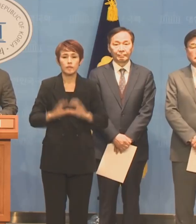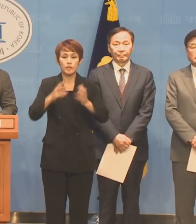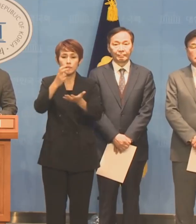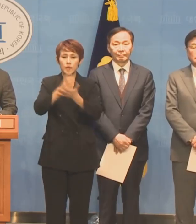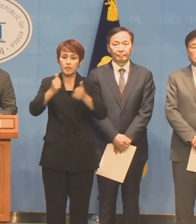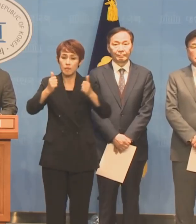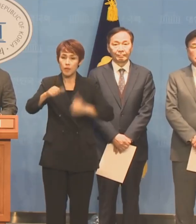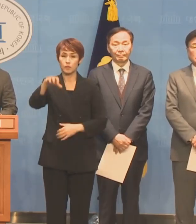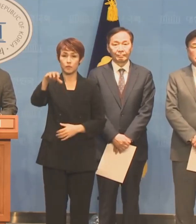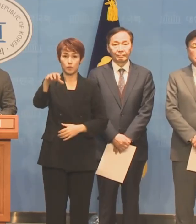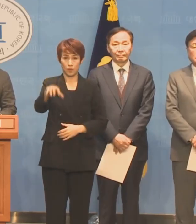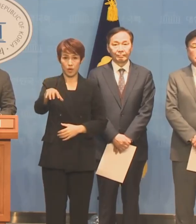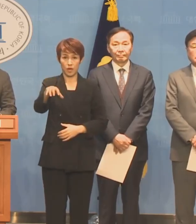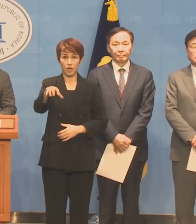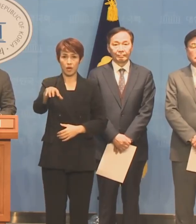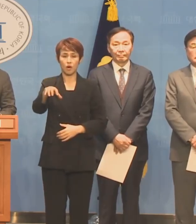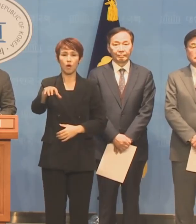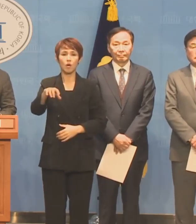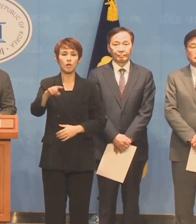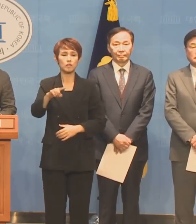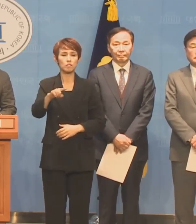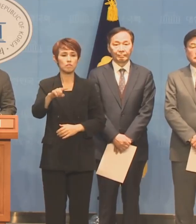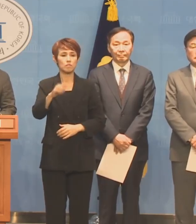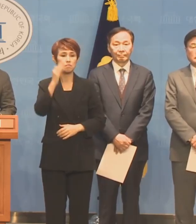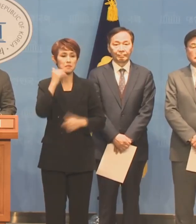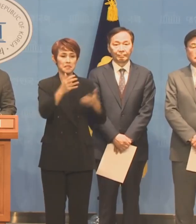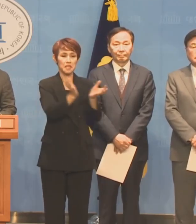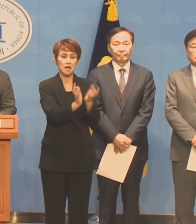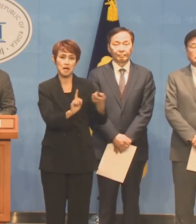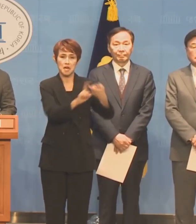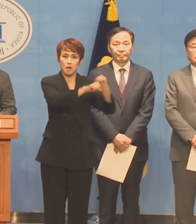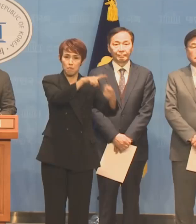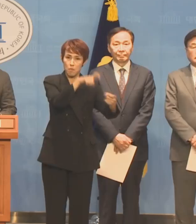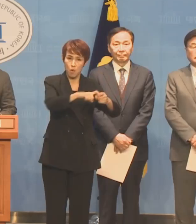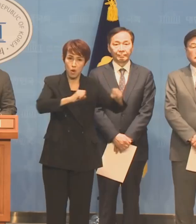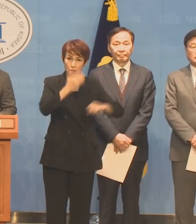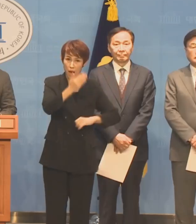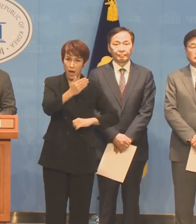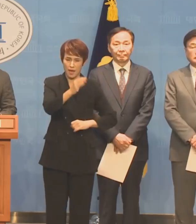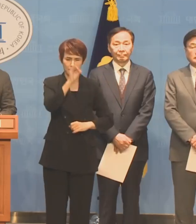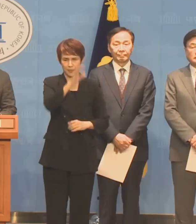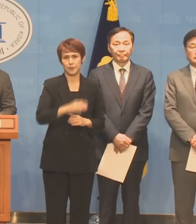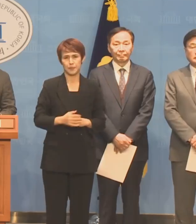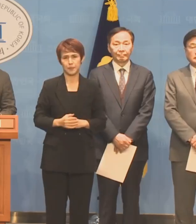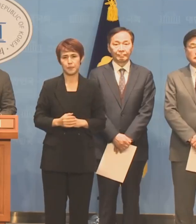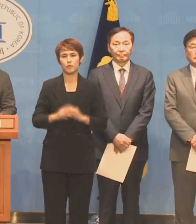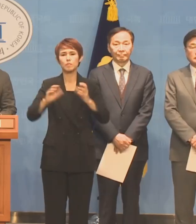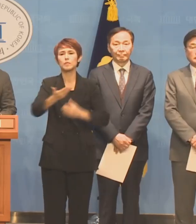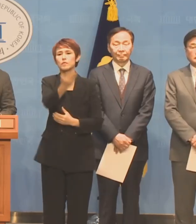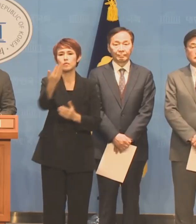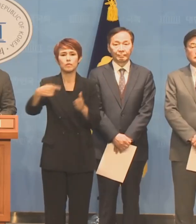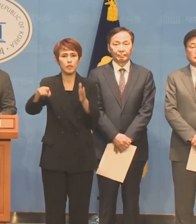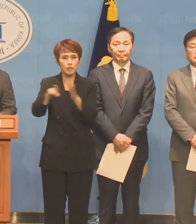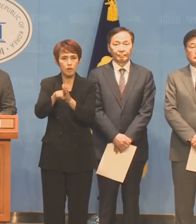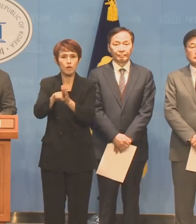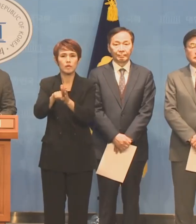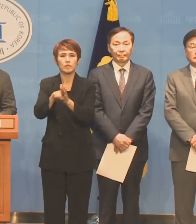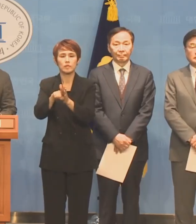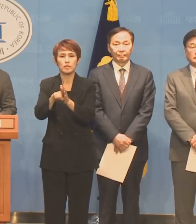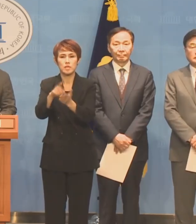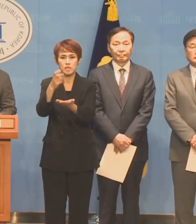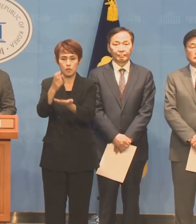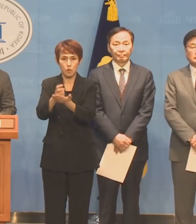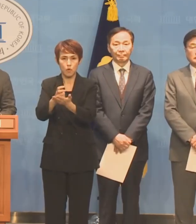헌법재판소가 특정 정당의 당리당략을 위한 제도일 수 없습니다. 국민을 위한 제도와 기관을 민주당만의